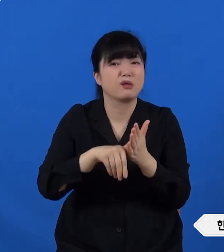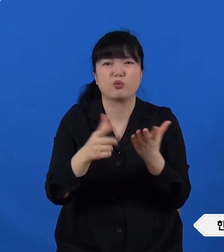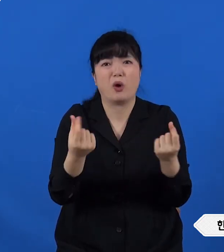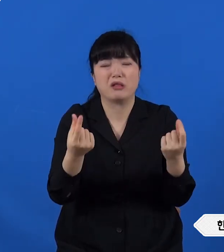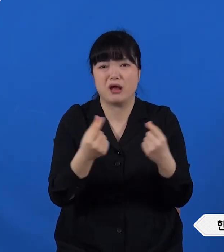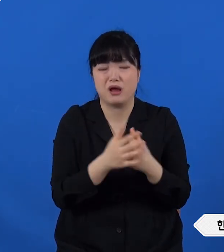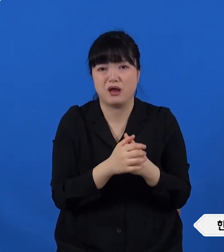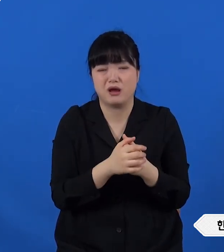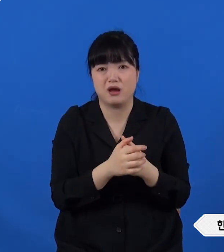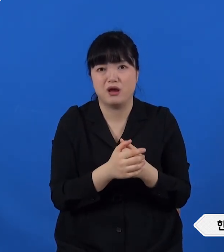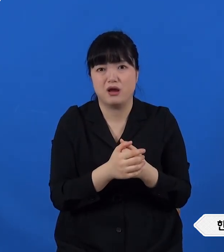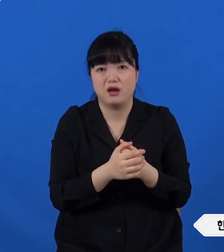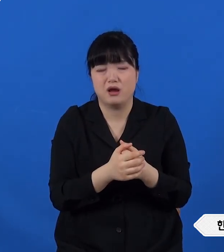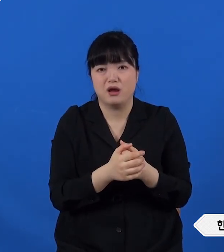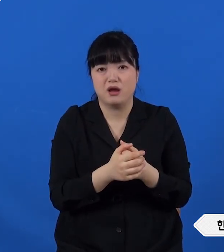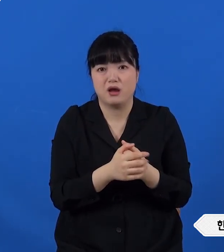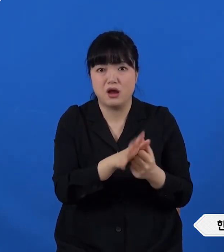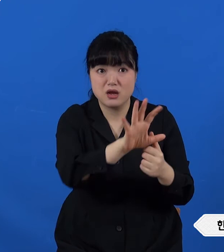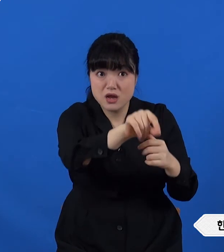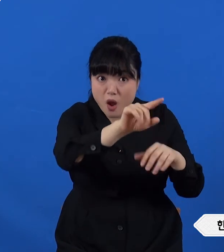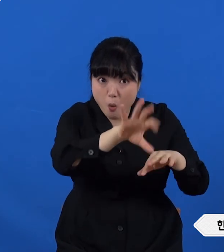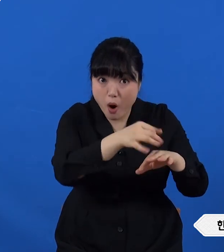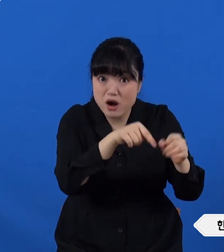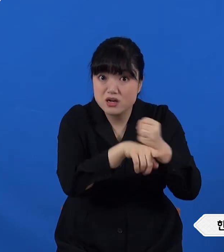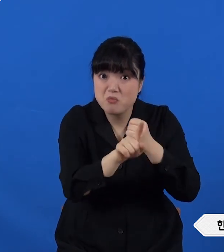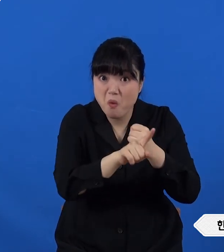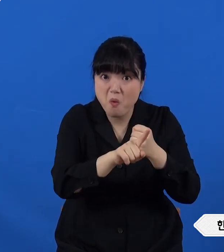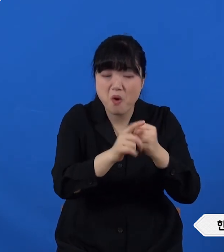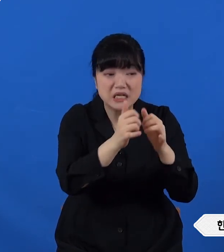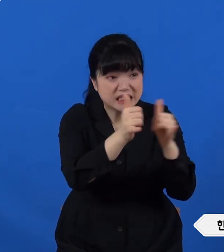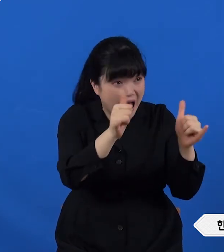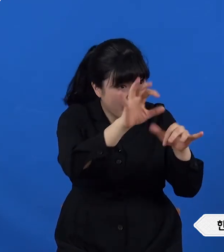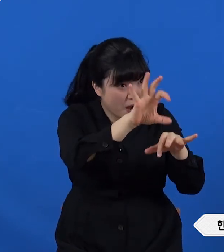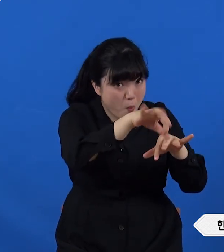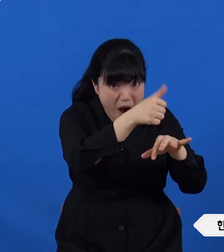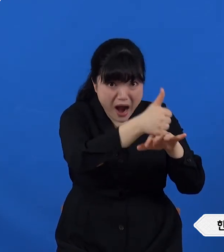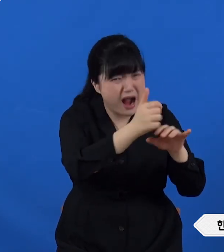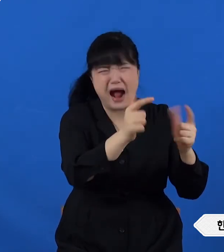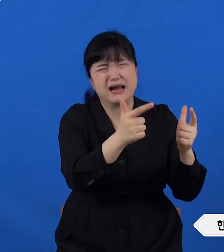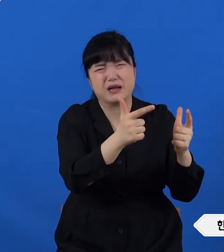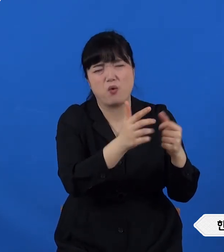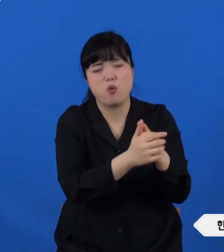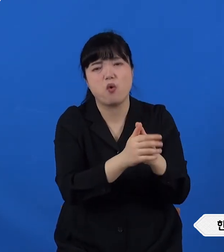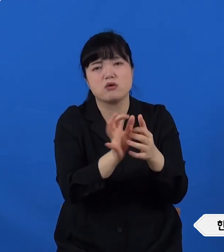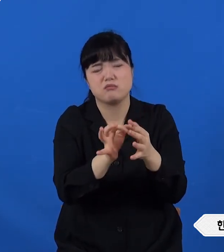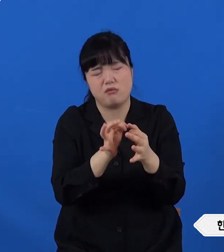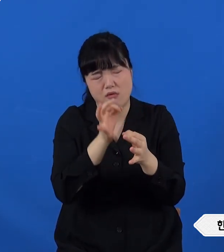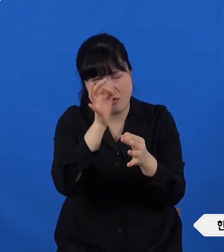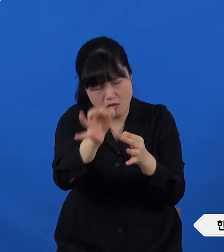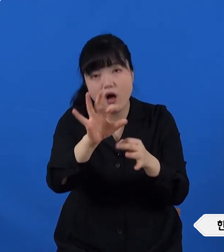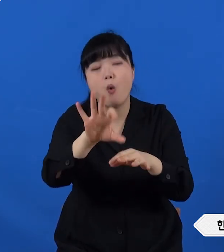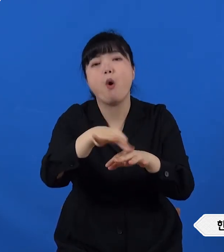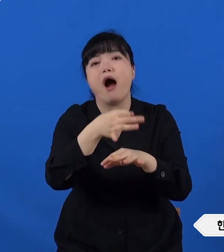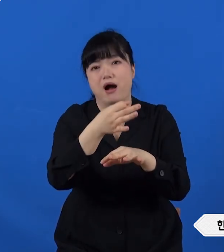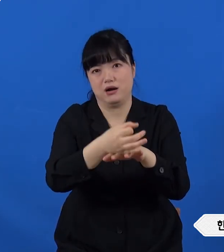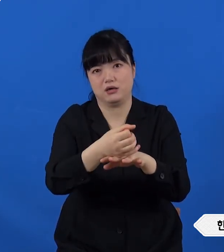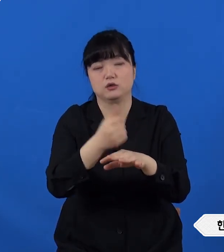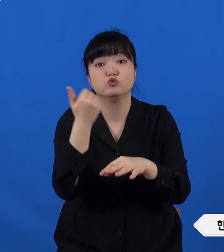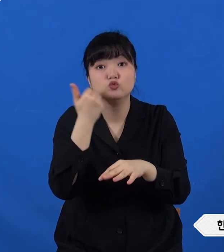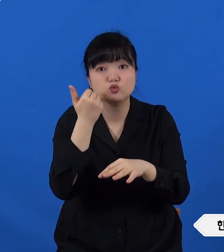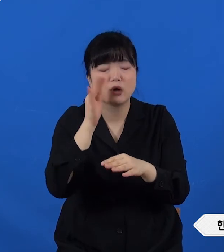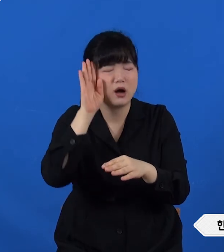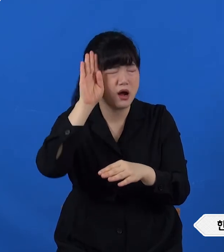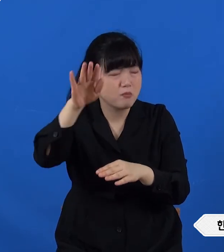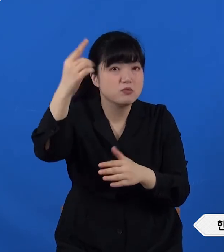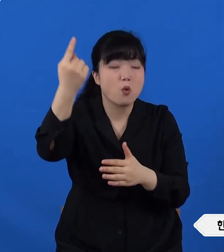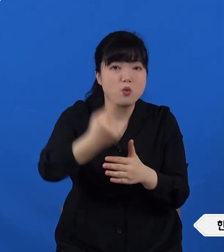마찬가지였습니다. 여기 왕은 인간 왕을 말하는 것이 아니고 영원한 왕을 가리킵니다. 장차